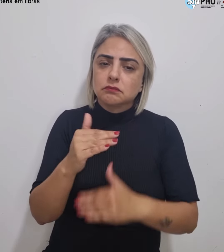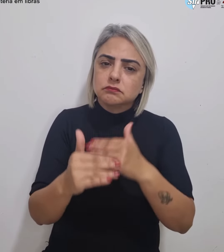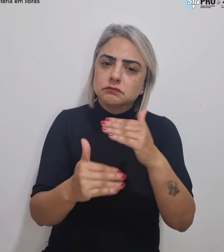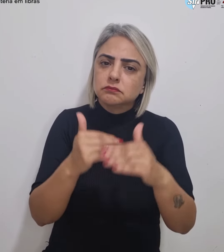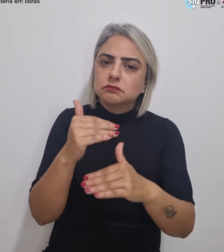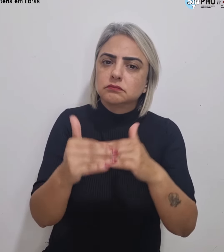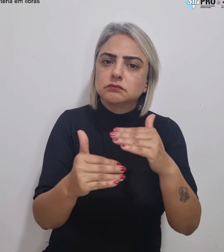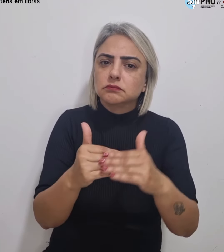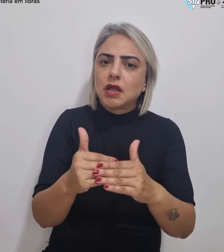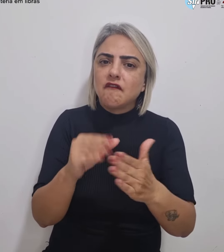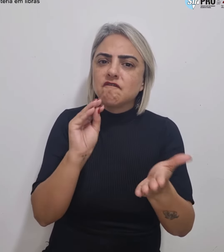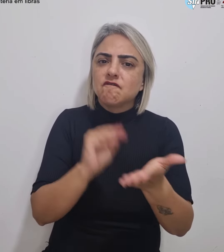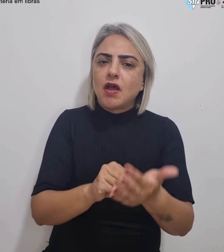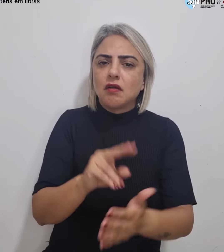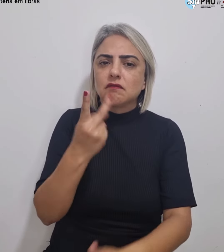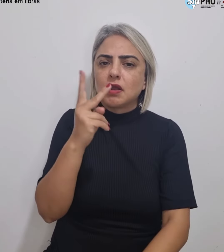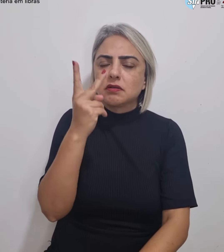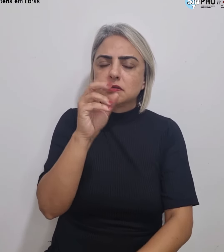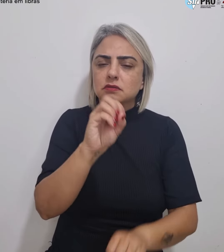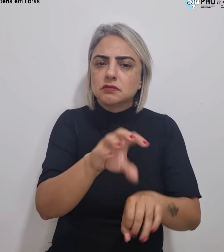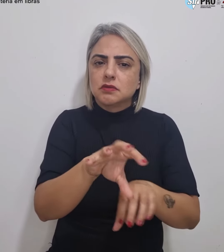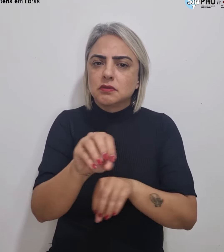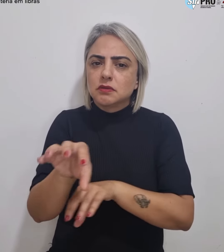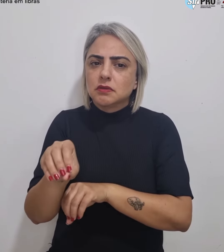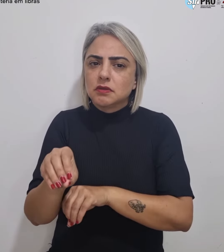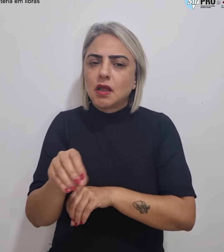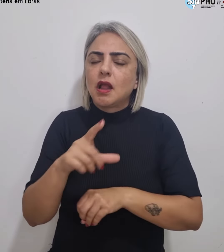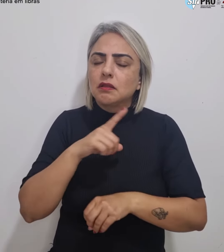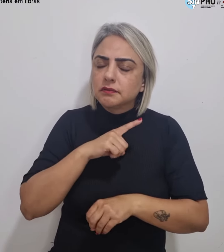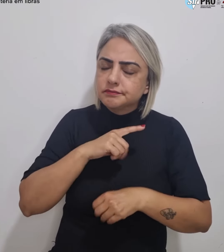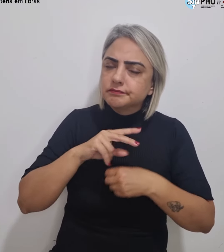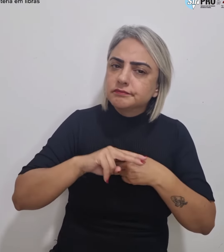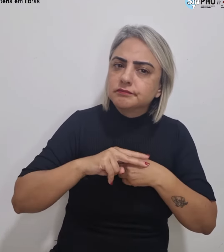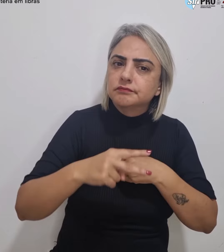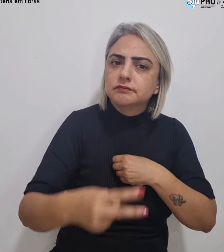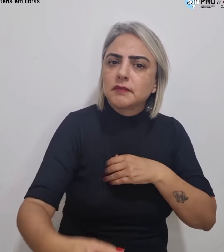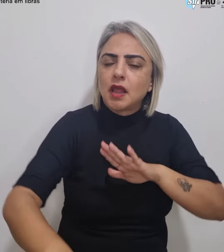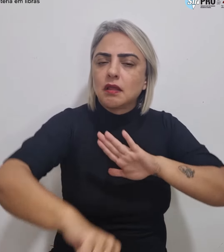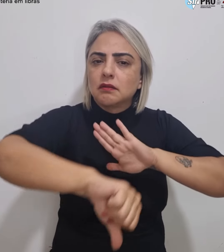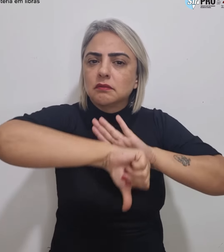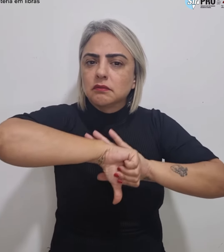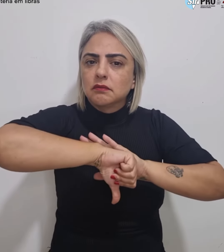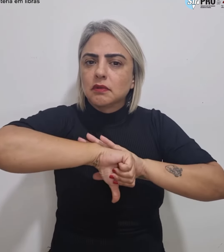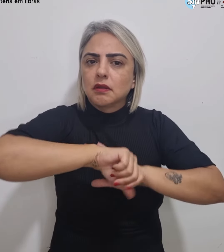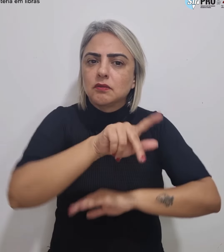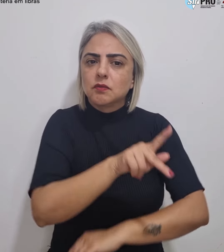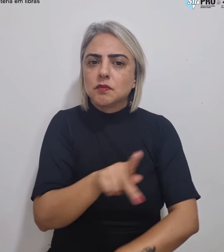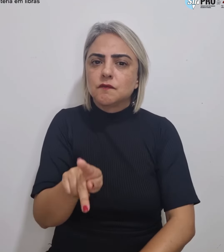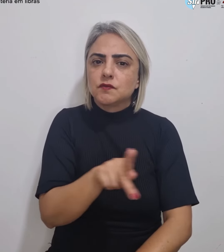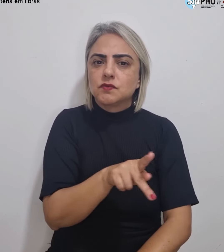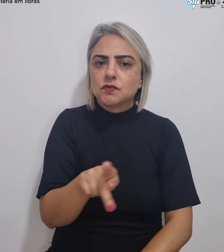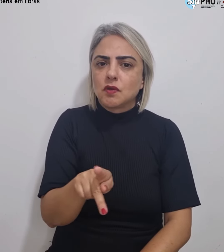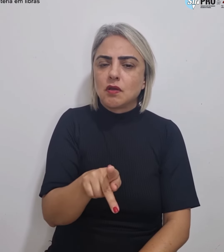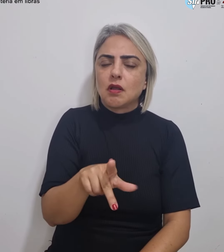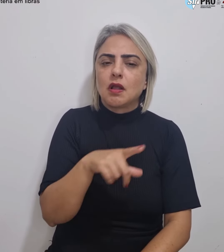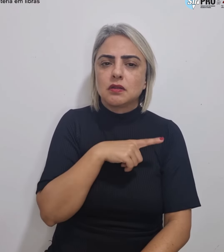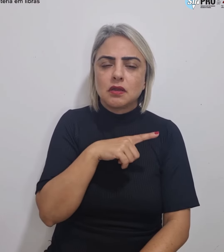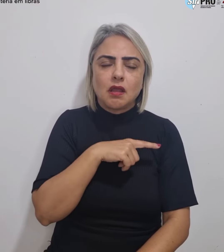desvalorização da educação passa também pela criminalização dos docentes. A avaliação